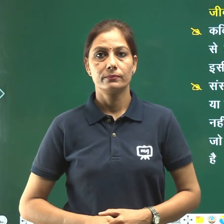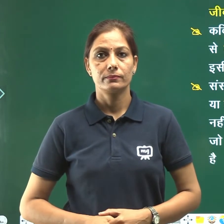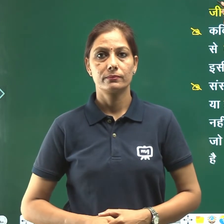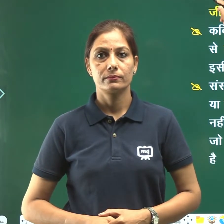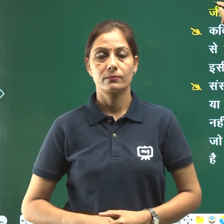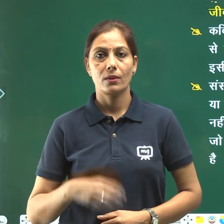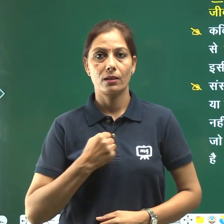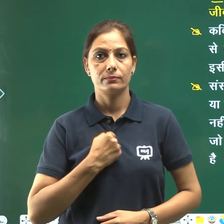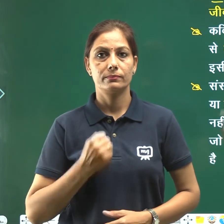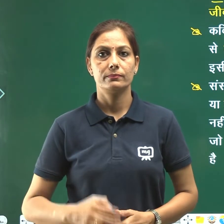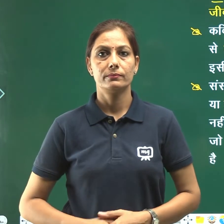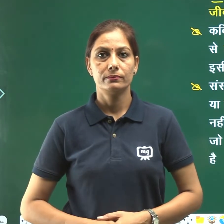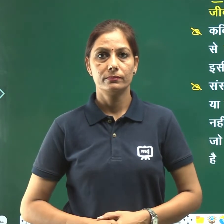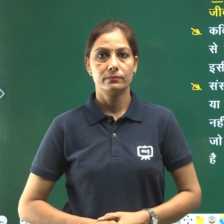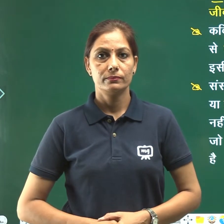हम